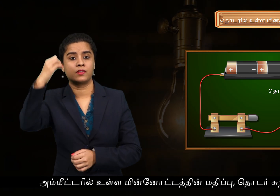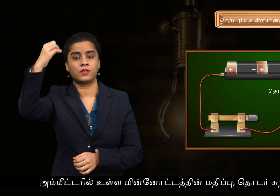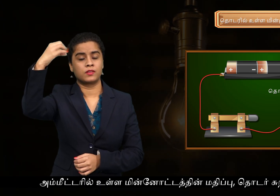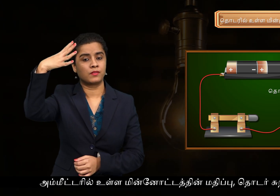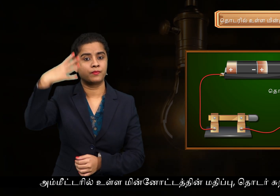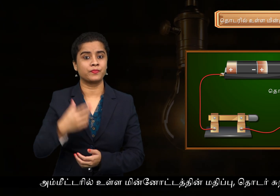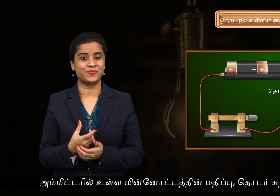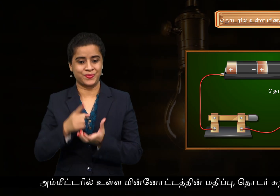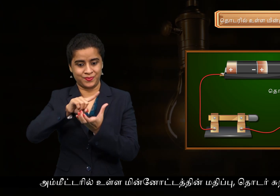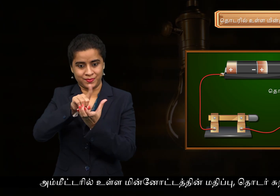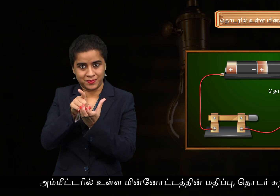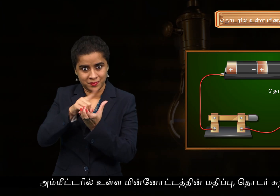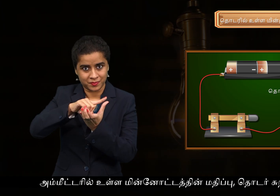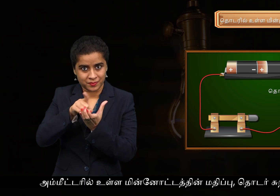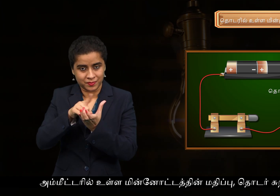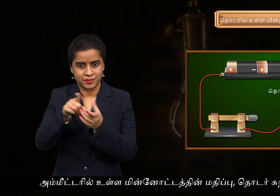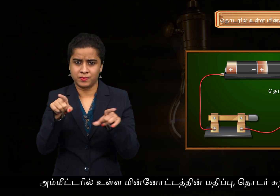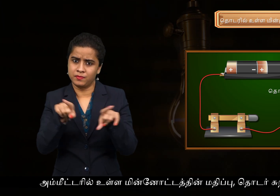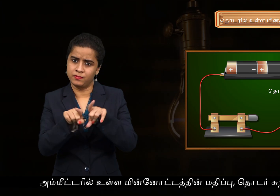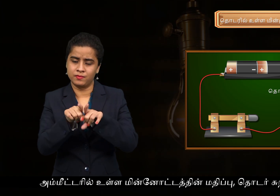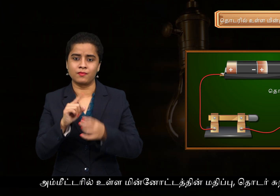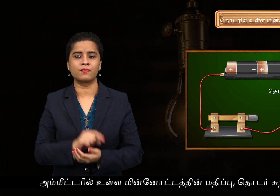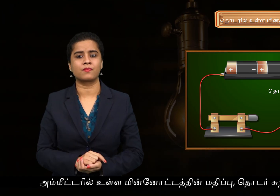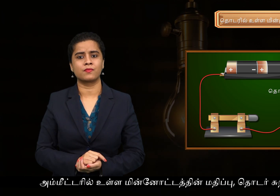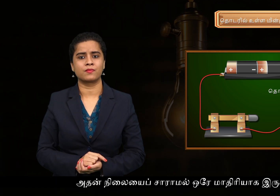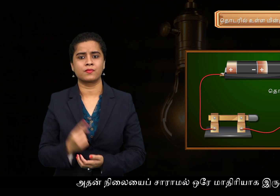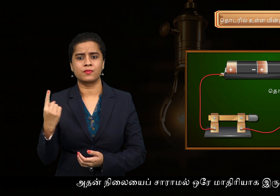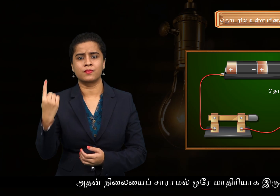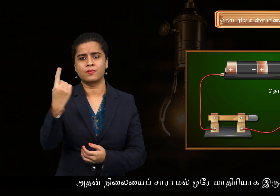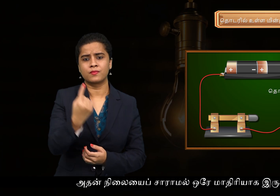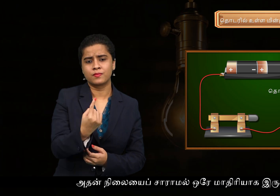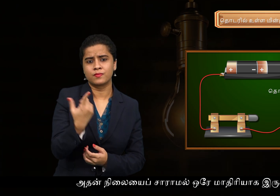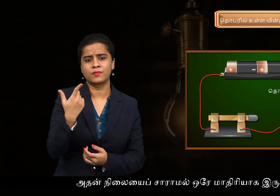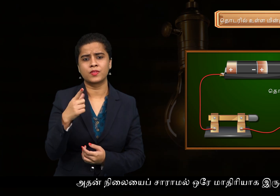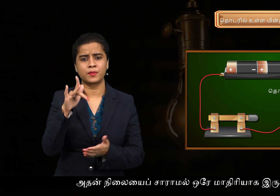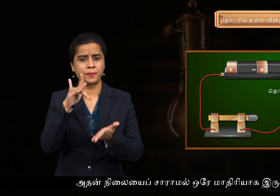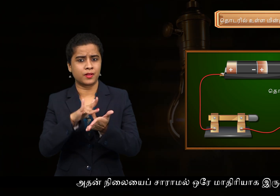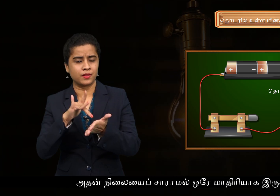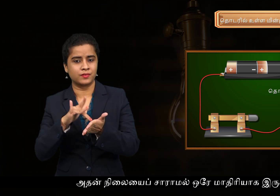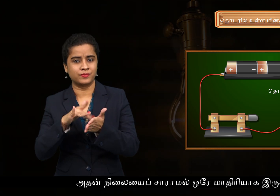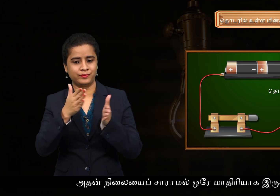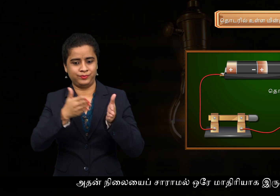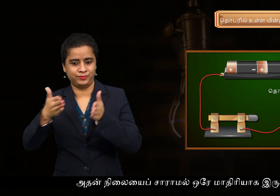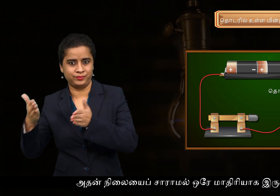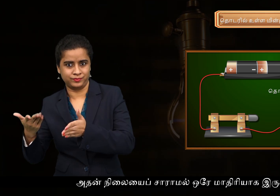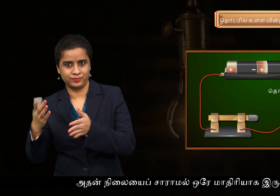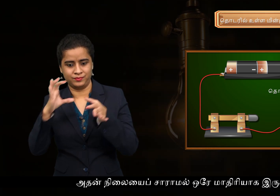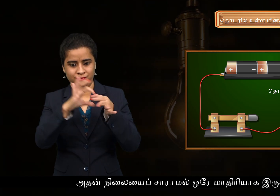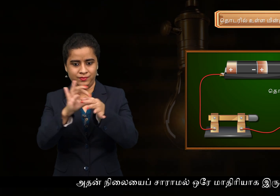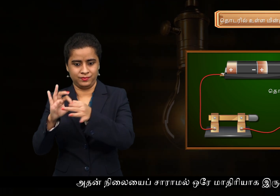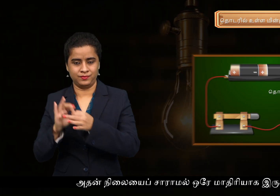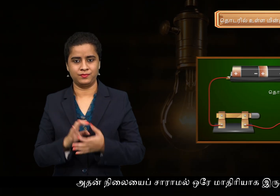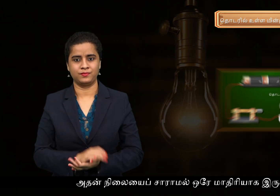அம்மீட்டரில் உள்ள மின்னோட்டத்தின் மதிப்பு தொடர் சுற்றுவட்டத்தில் அதன் நிலையை சாராமல் ஒரே மாதிரியாக இருக்கும்.